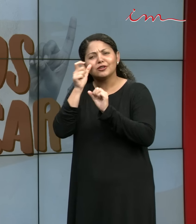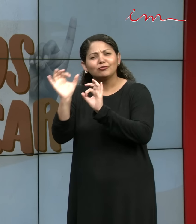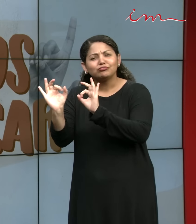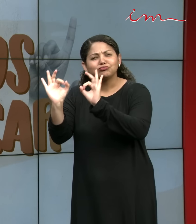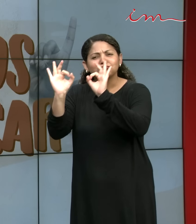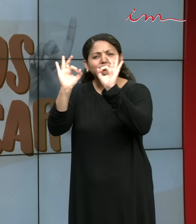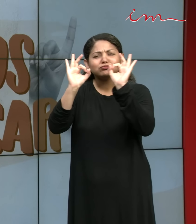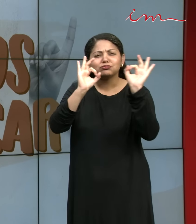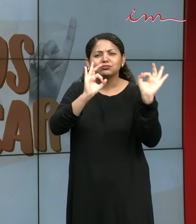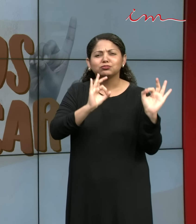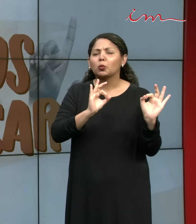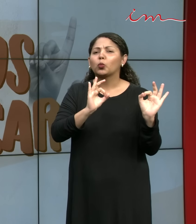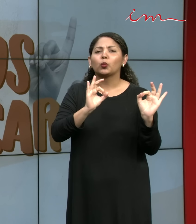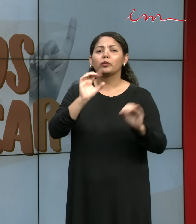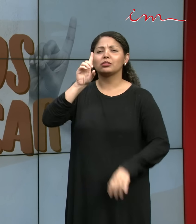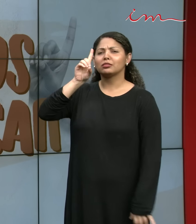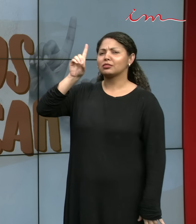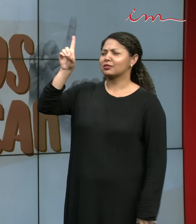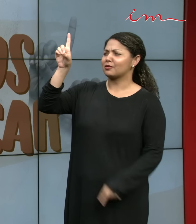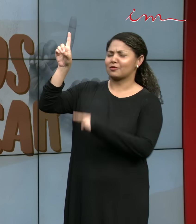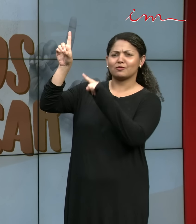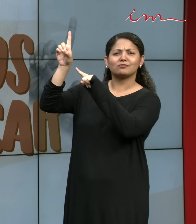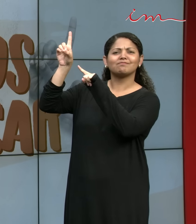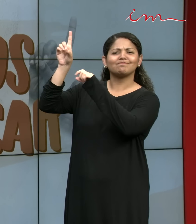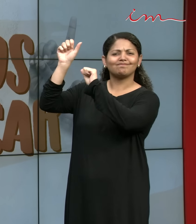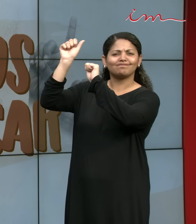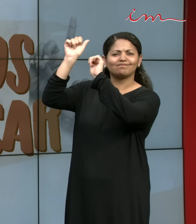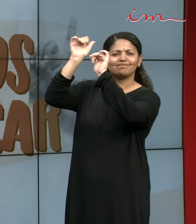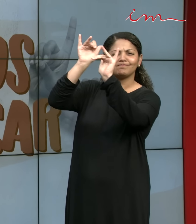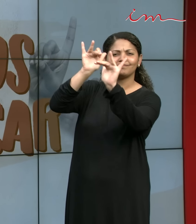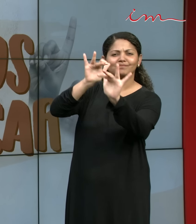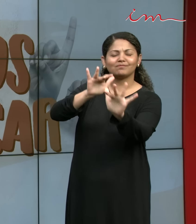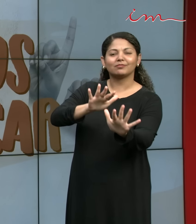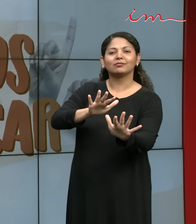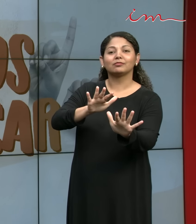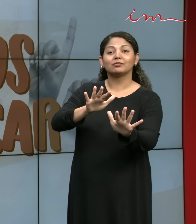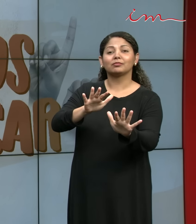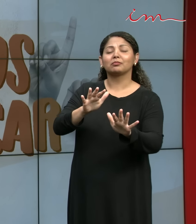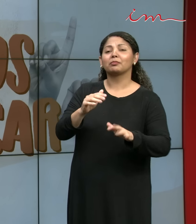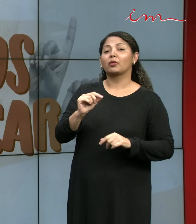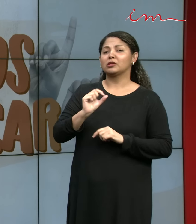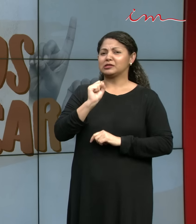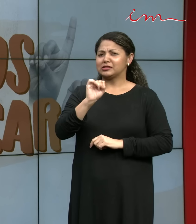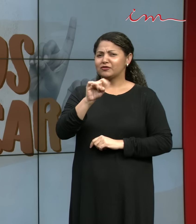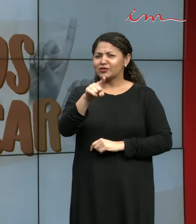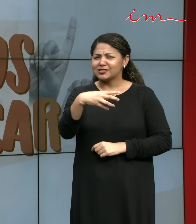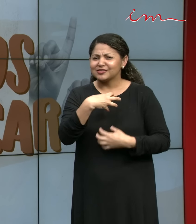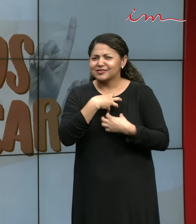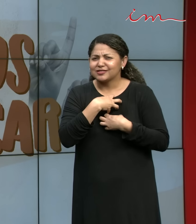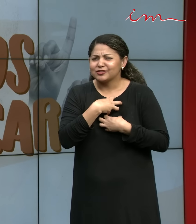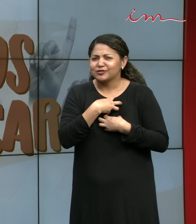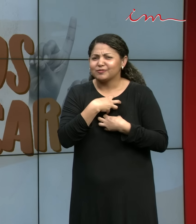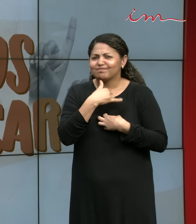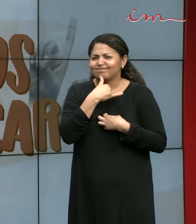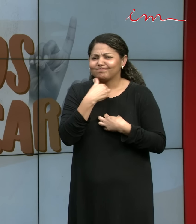Vamos junto, que nós possamos assistir, pois Deus tem uma bênção para a sua